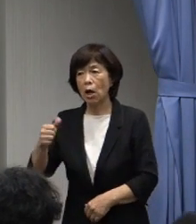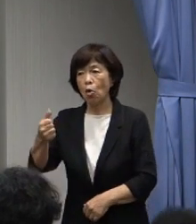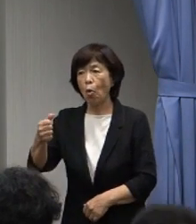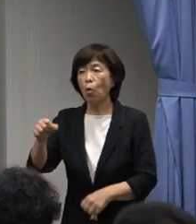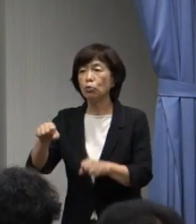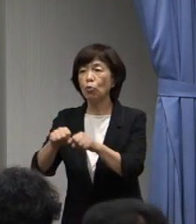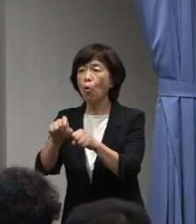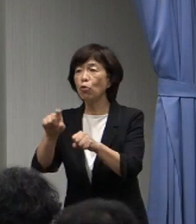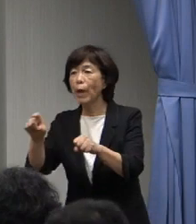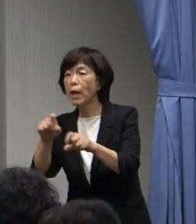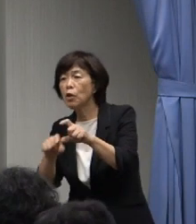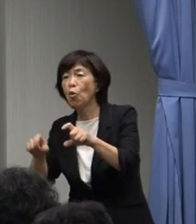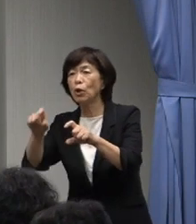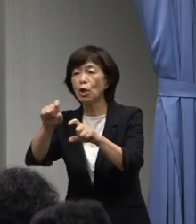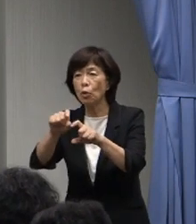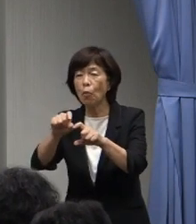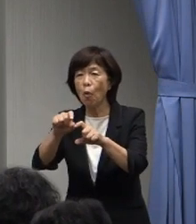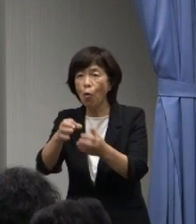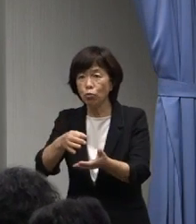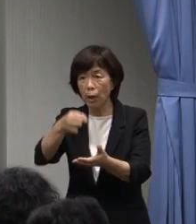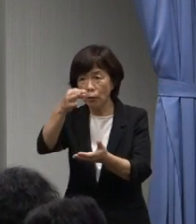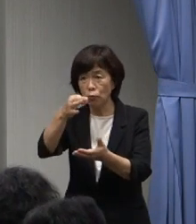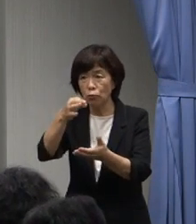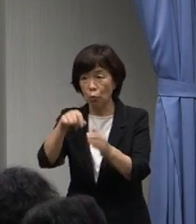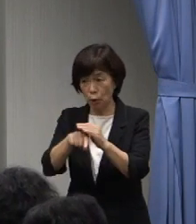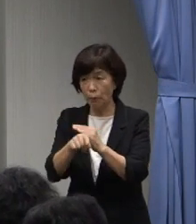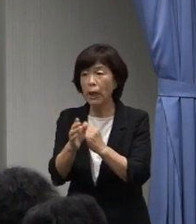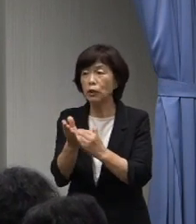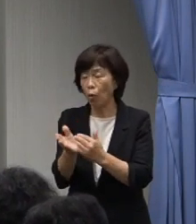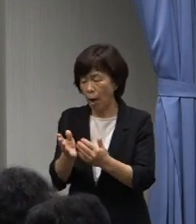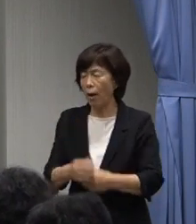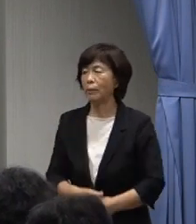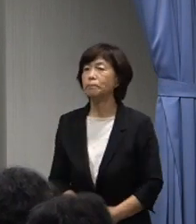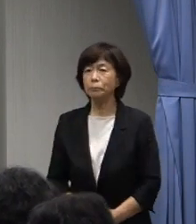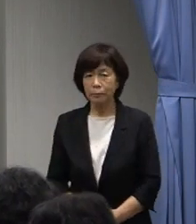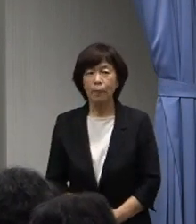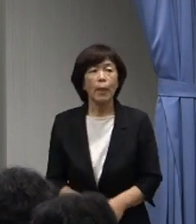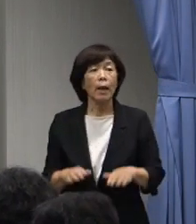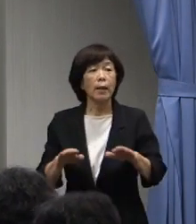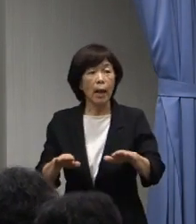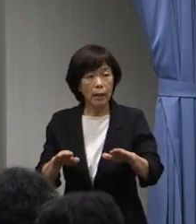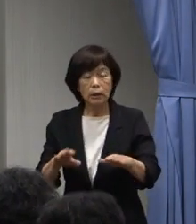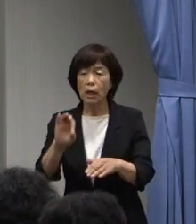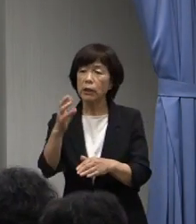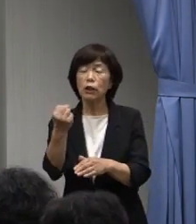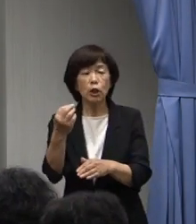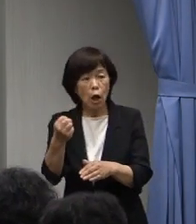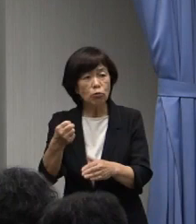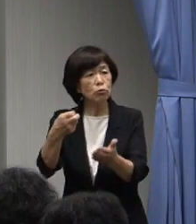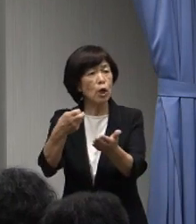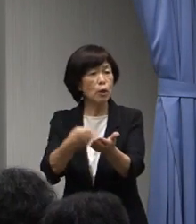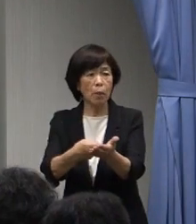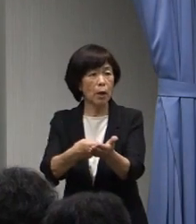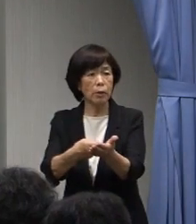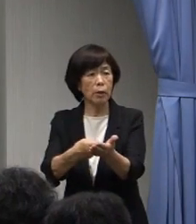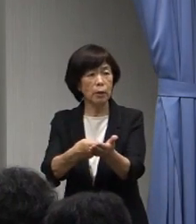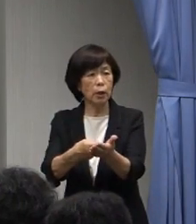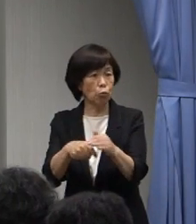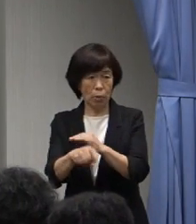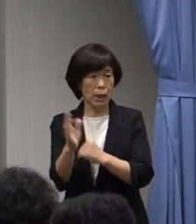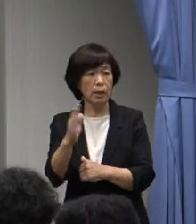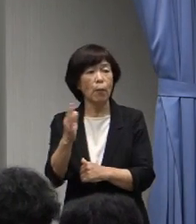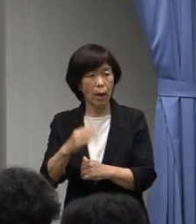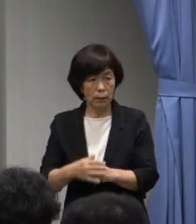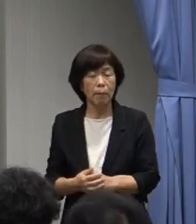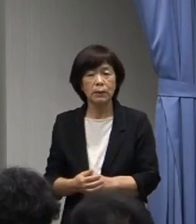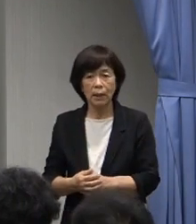よりも増える可能性があるということですか。 まだ現時点で金額がいくらというのが決まったものがあるわけではあり